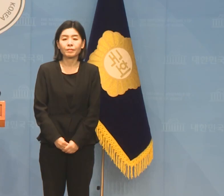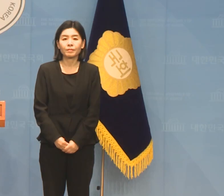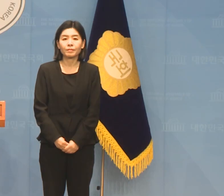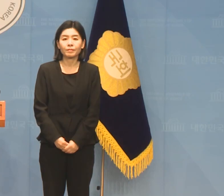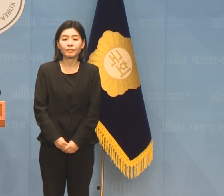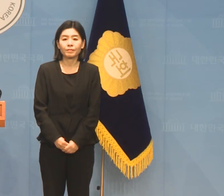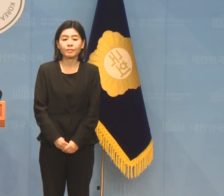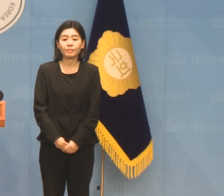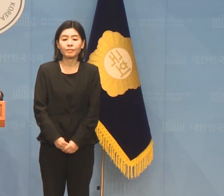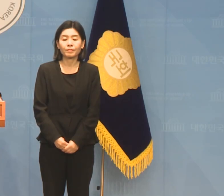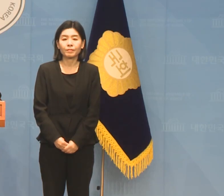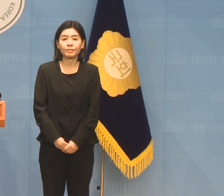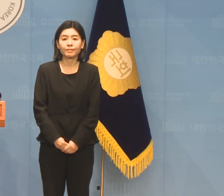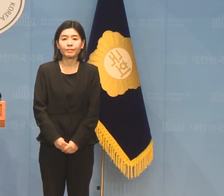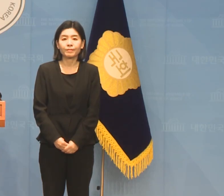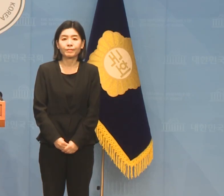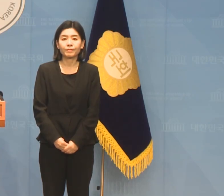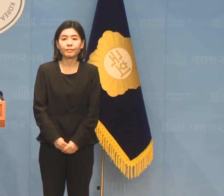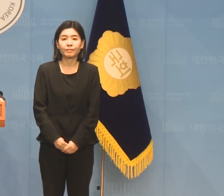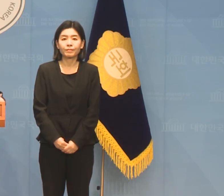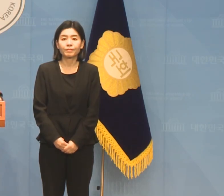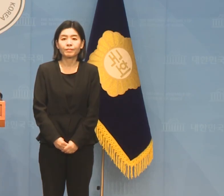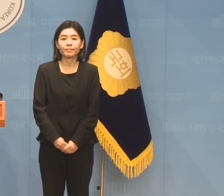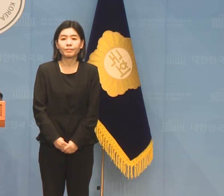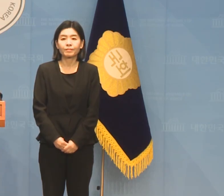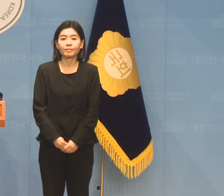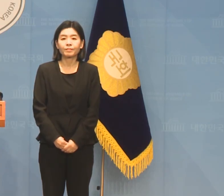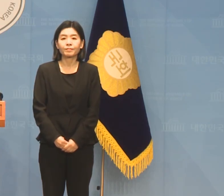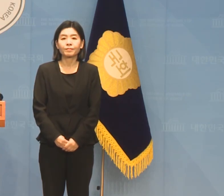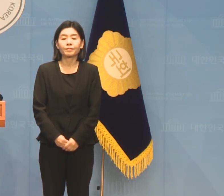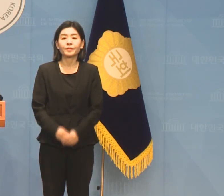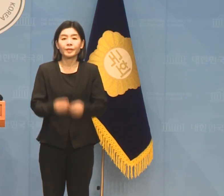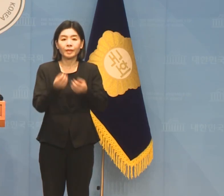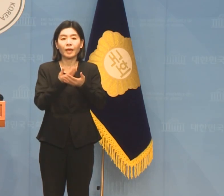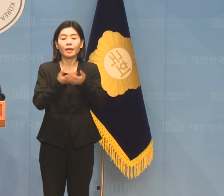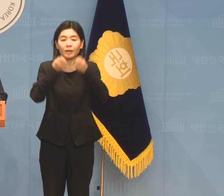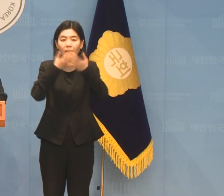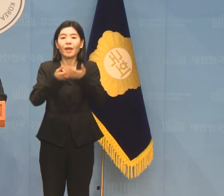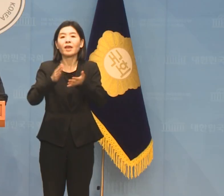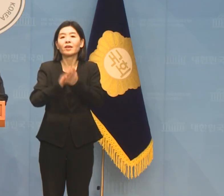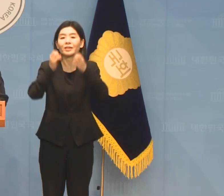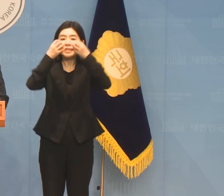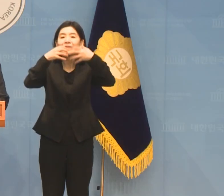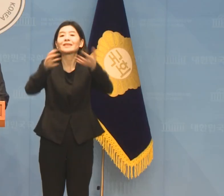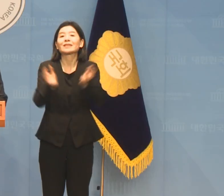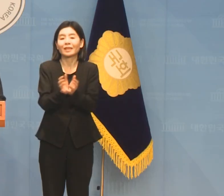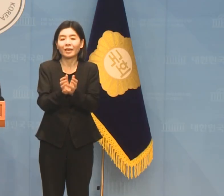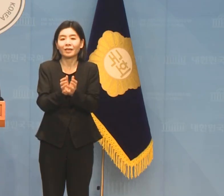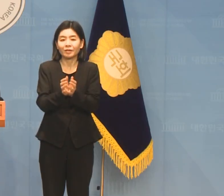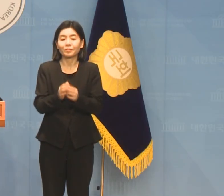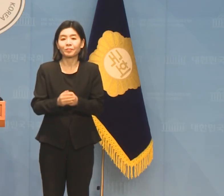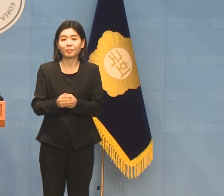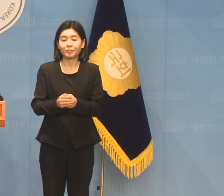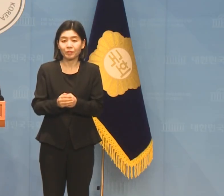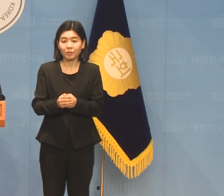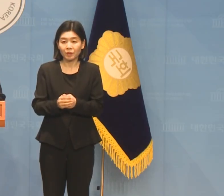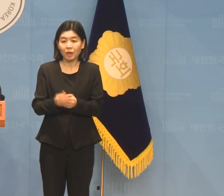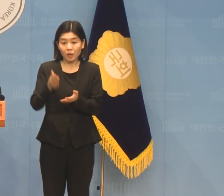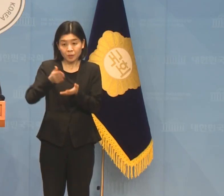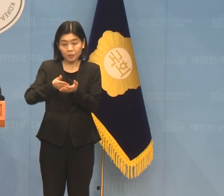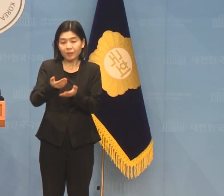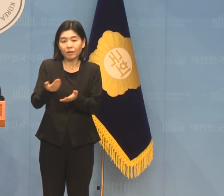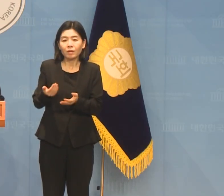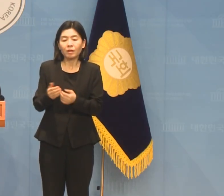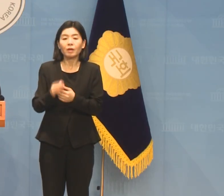네, 개혁신당 대변인 임승호입니다. 논평 온마이크 브리핑 이전에